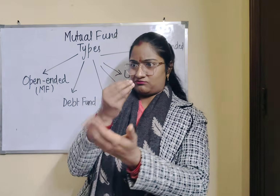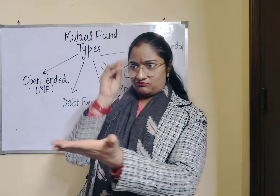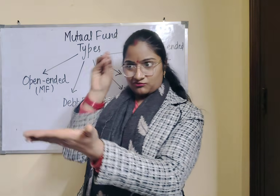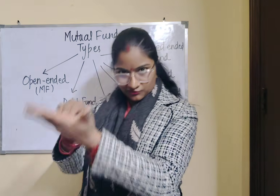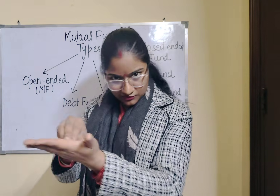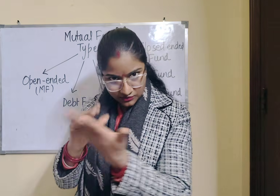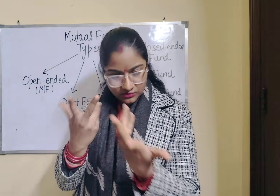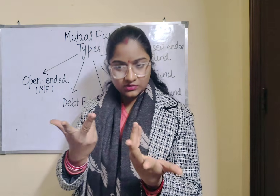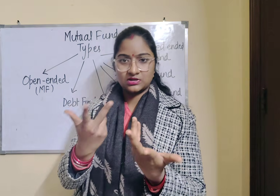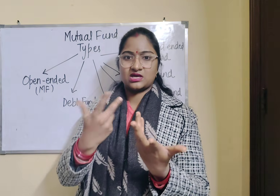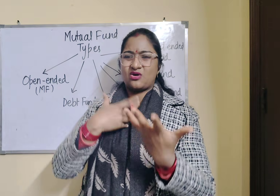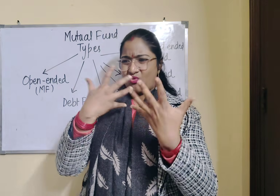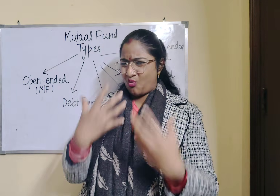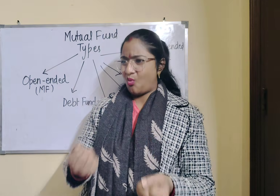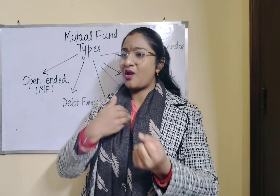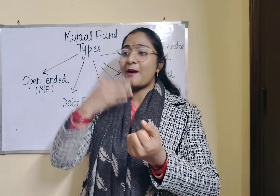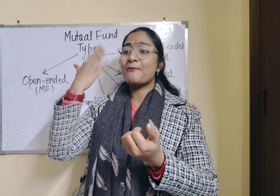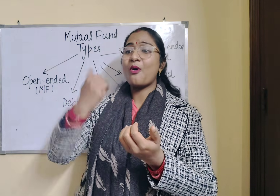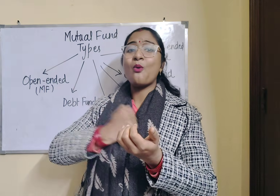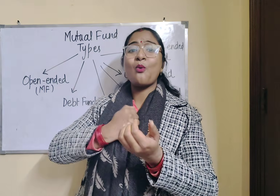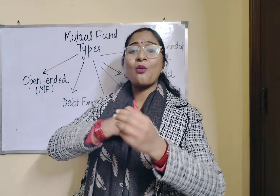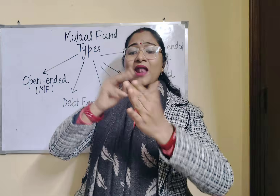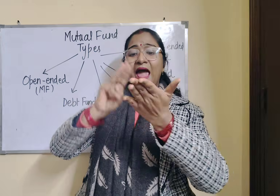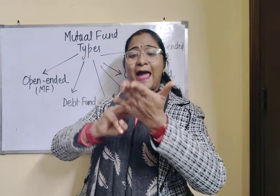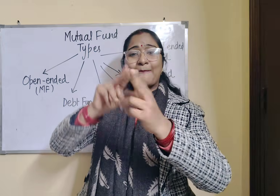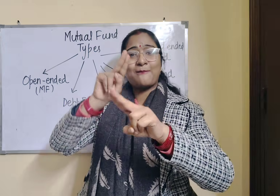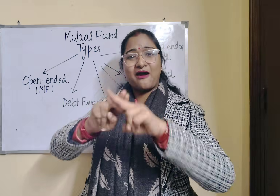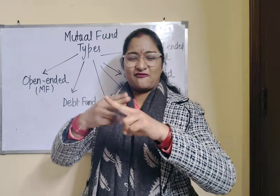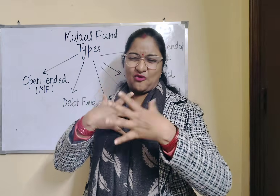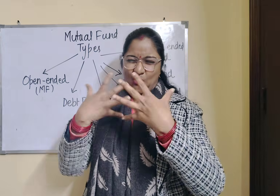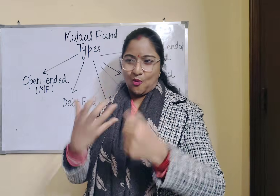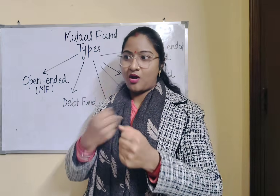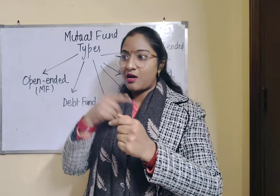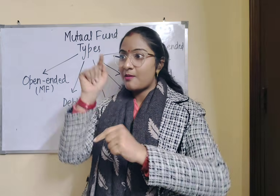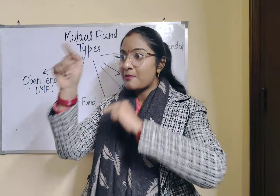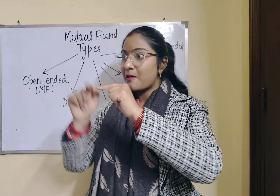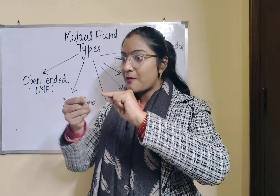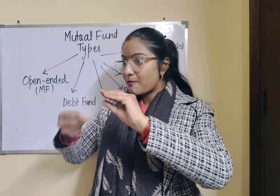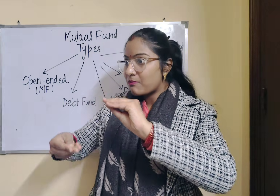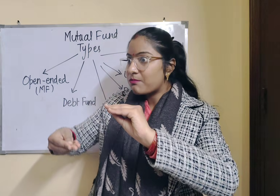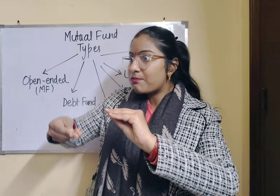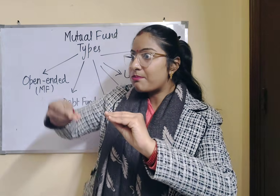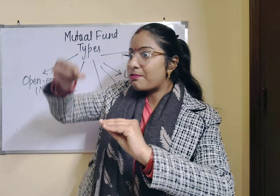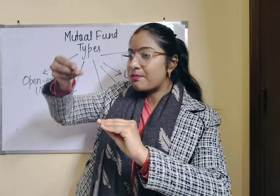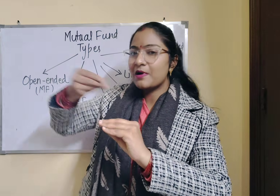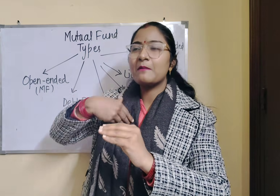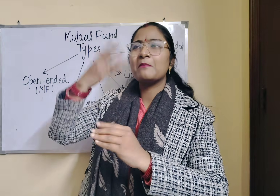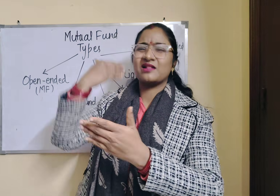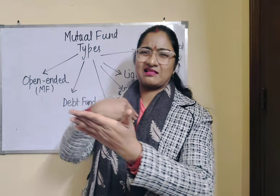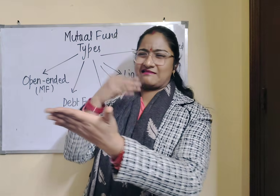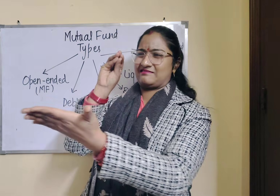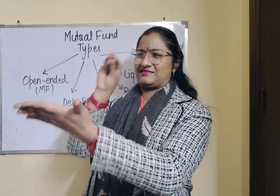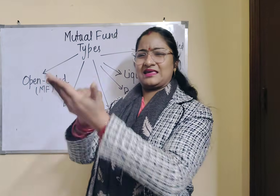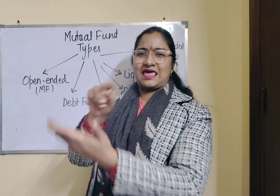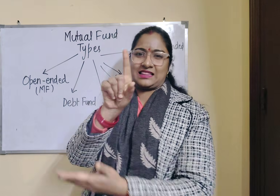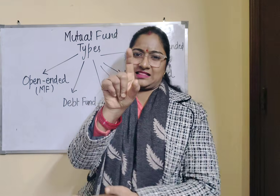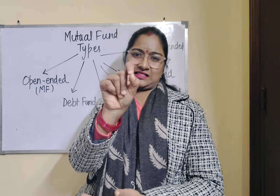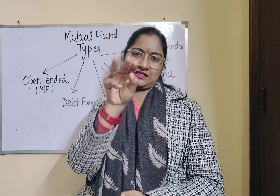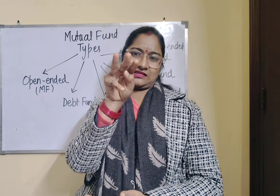हो, कुछ भी हो, चाहे आपको इन्वेस्ट करना है या फिर आपका कोई फंड है उसको आप बेचना चाहते हैं, है ना। जैसे आपने